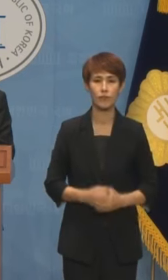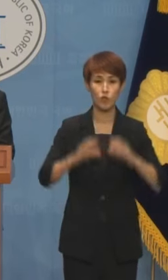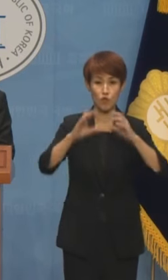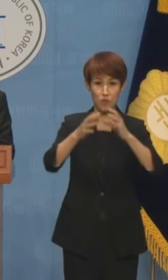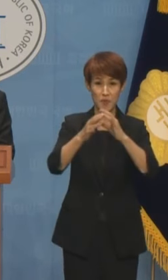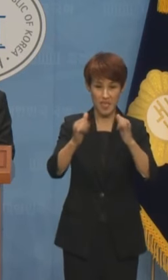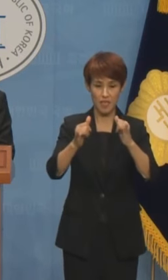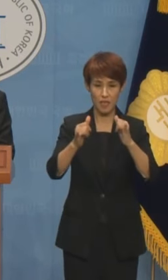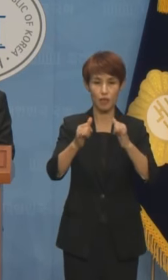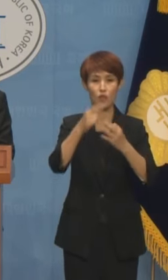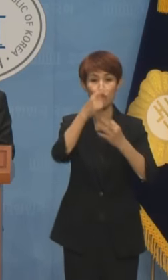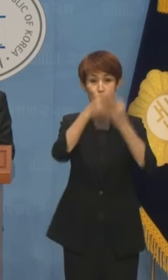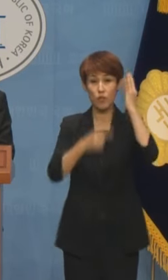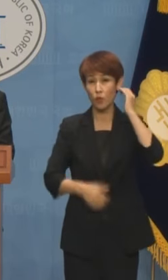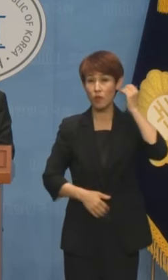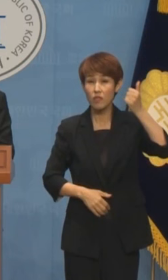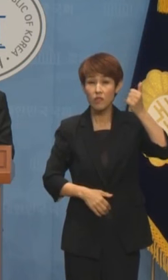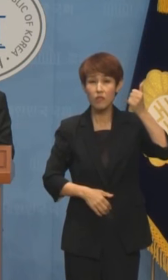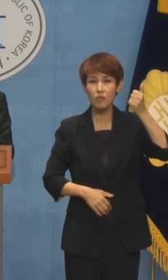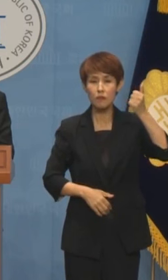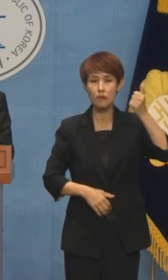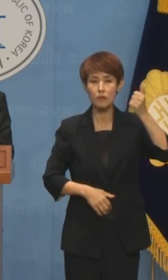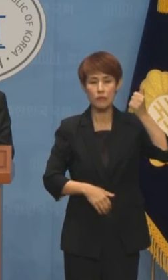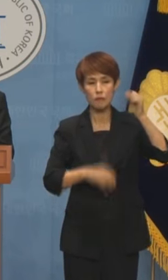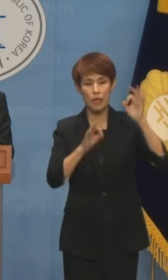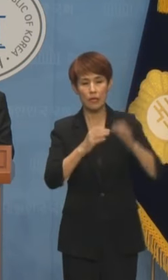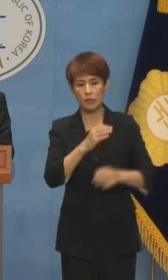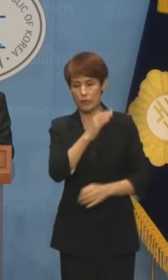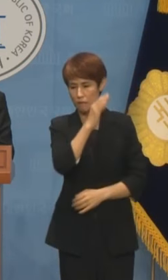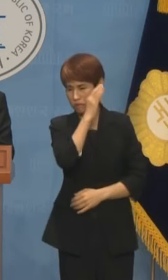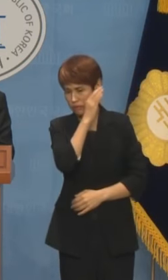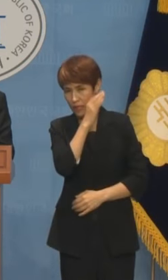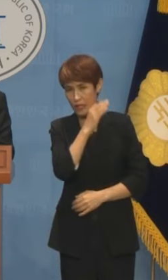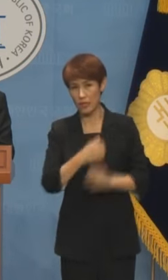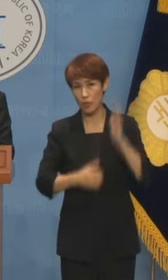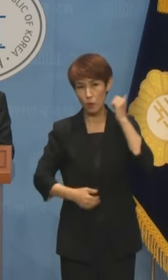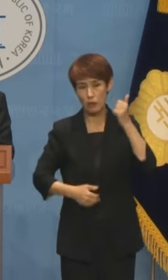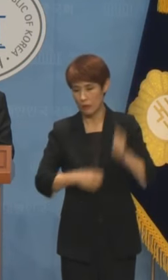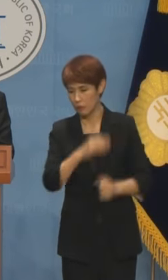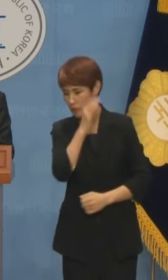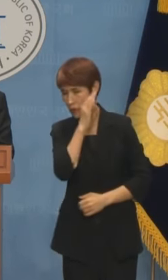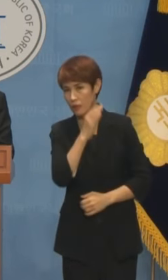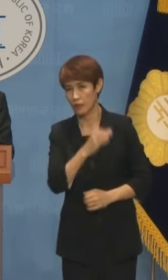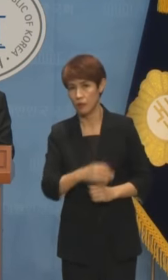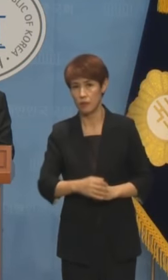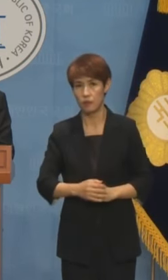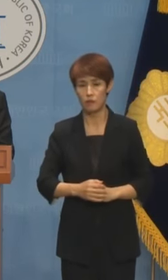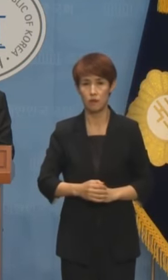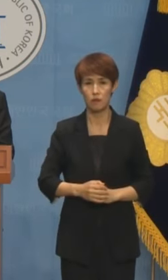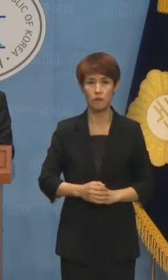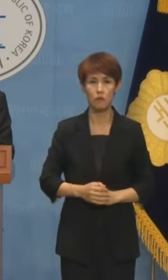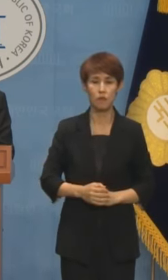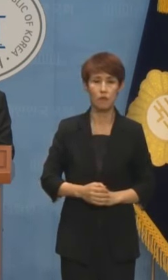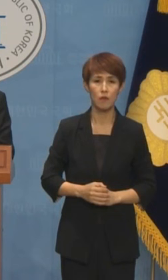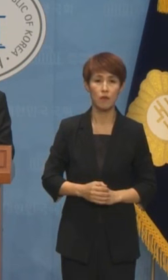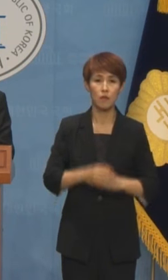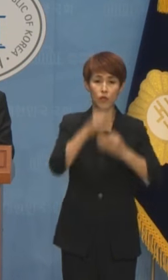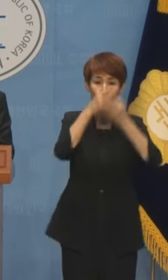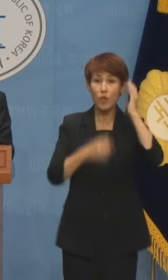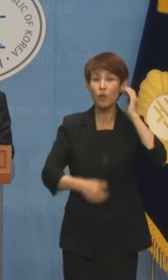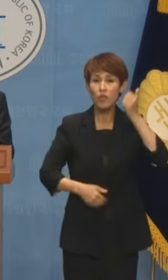국민에게 윤석열 대통령은 어디에 내놓기도 부끄러운 대통령이 되어가고 있습니다. 윤석열